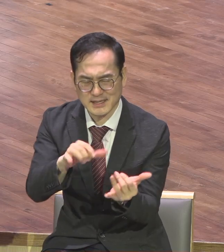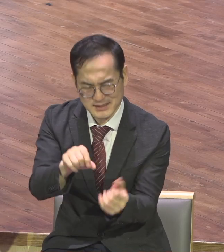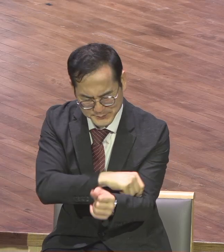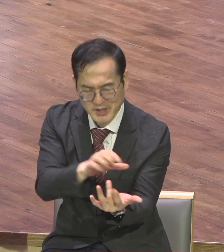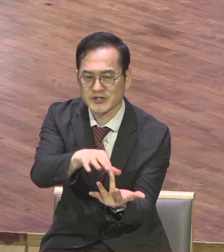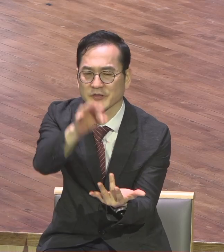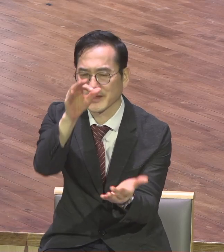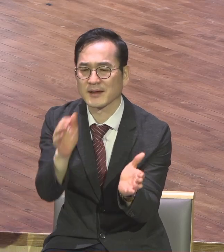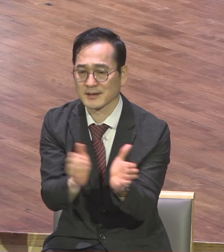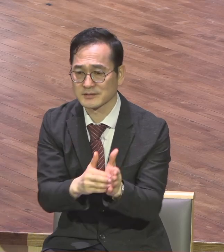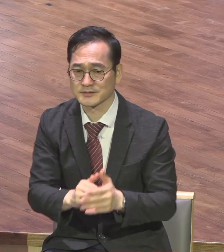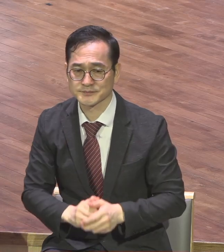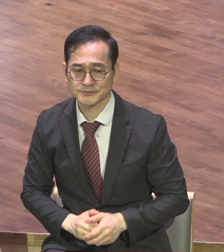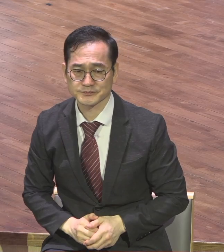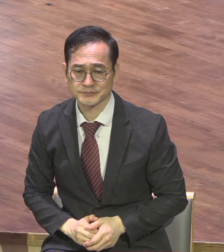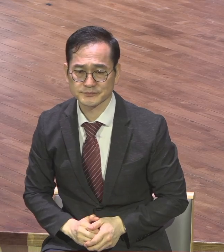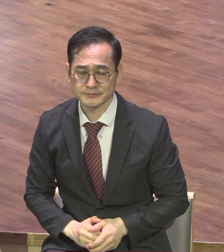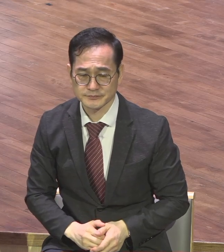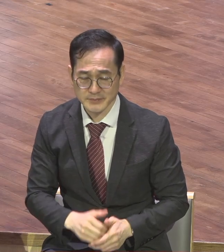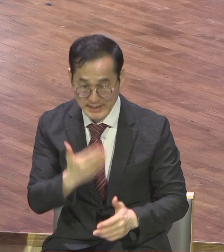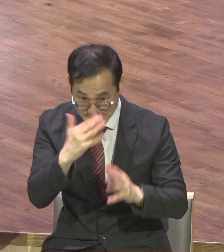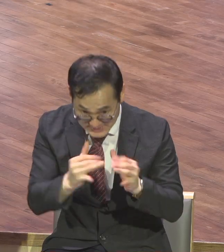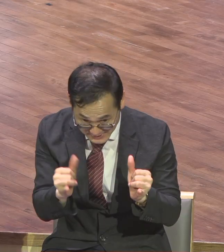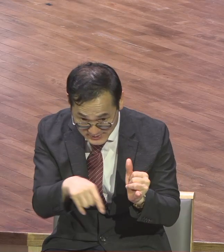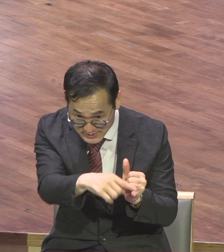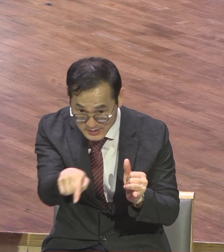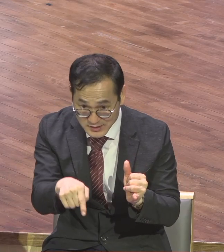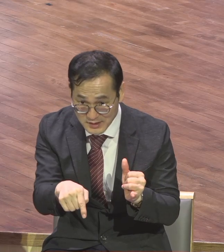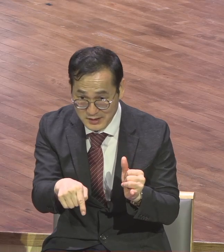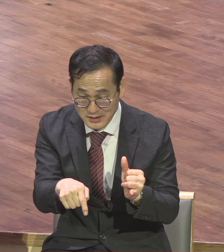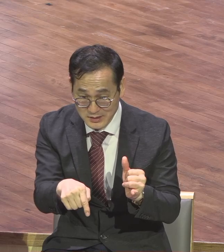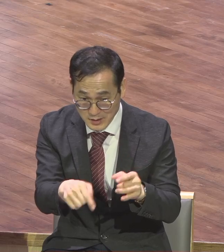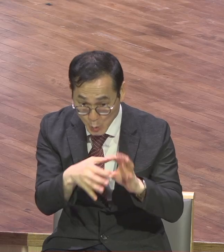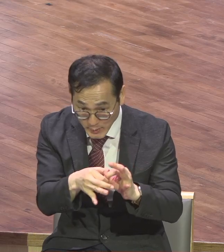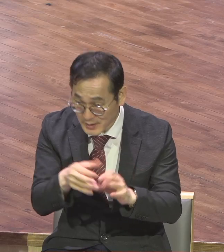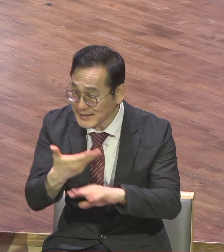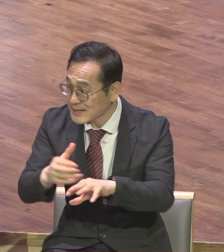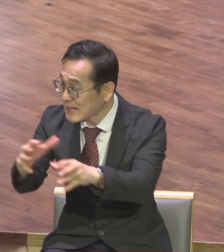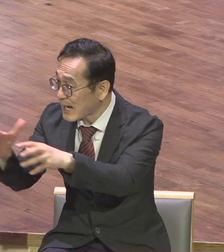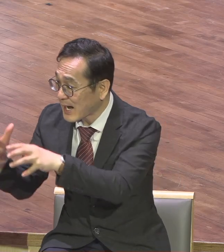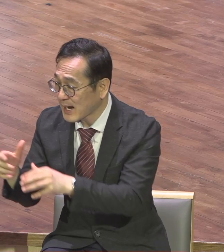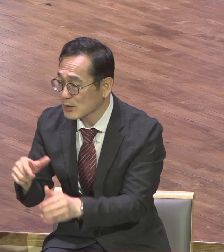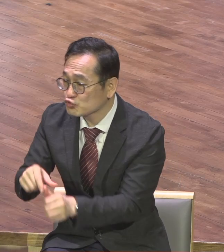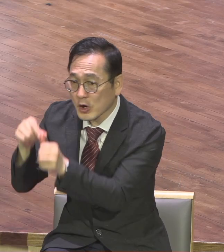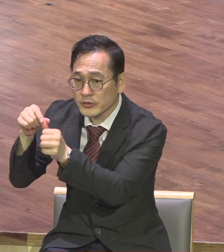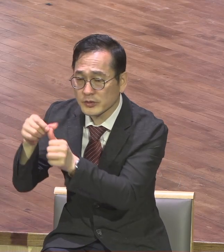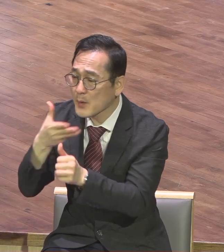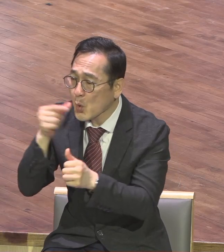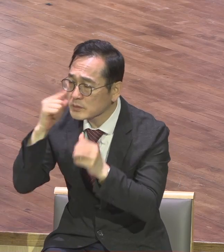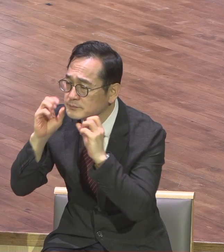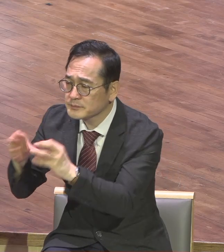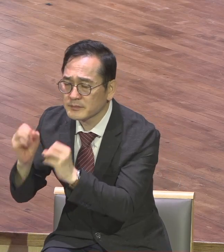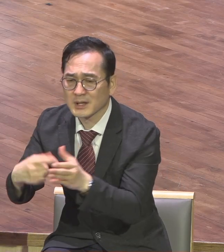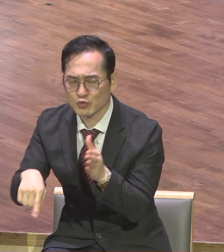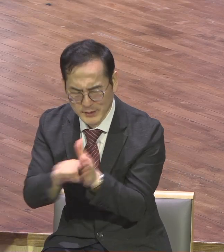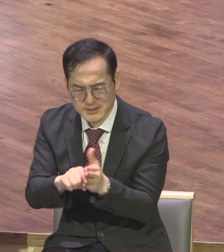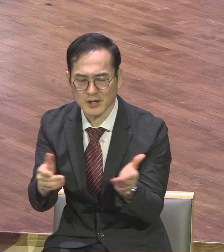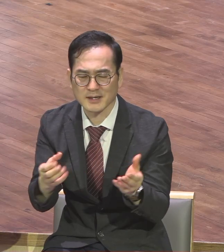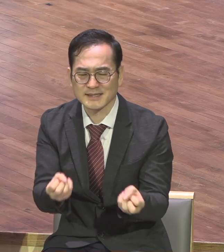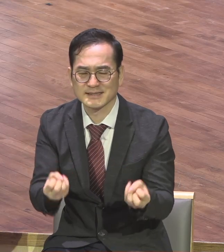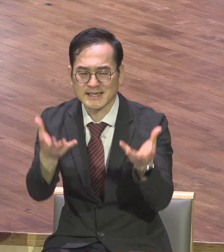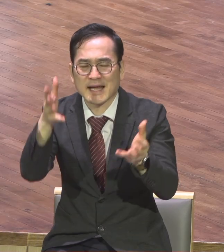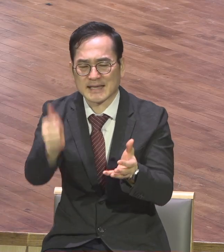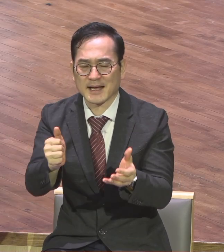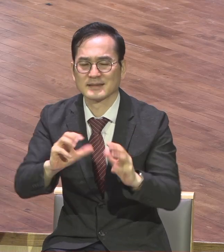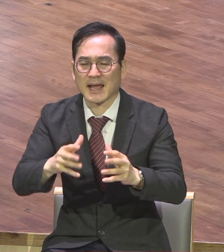하나님께서 이스라엘을 다른 민족을 구원할 제사장 나라로 삼으셨다, 그 말이죠. 출애굽기 19장에 보면